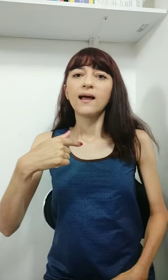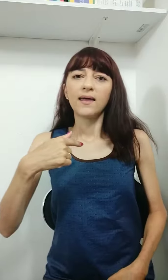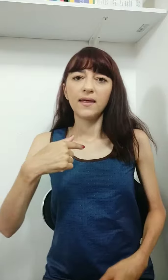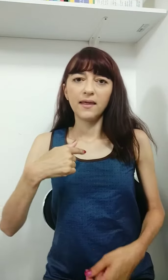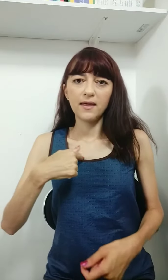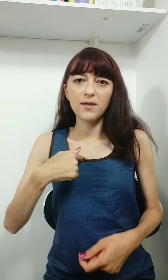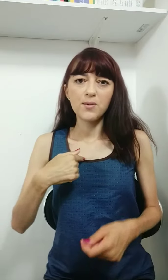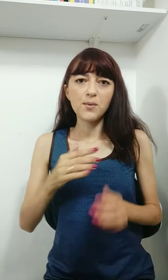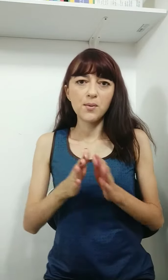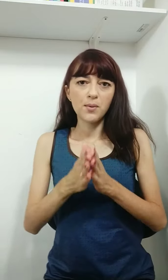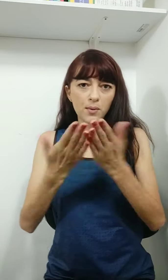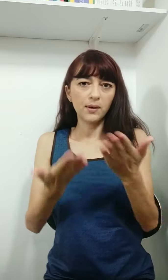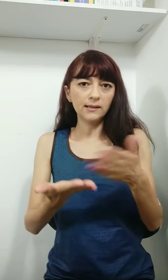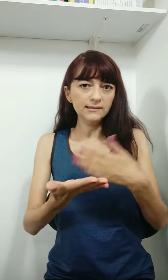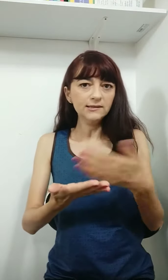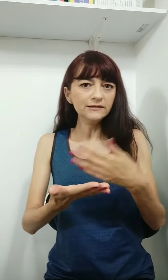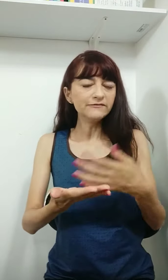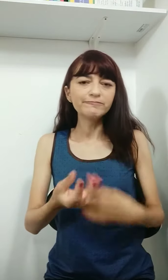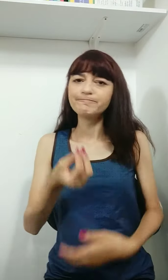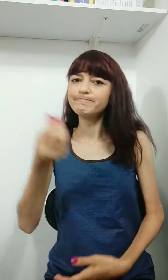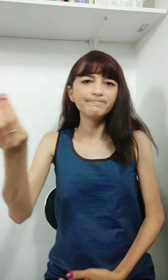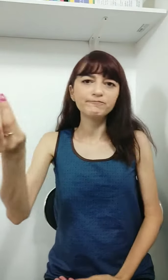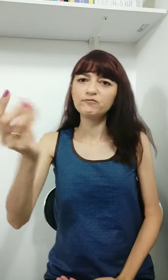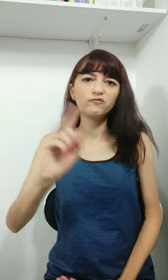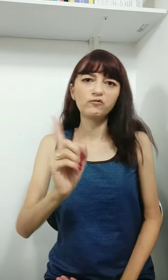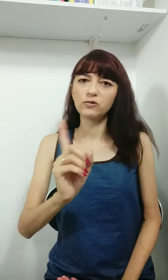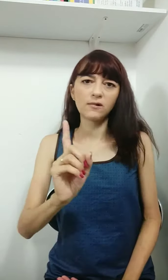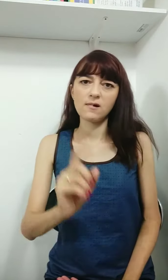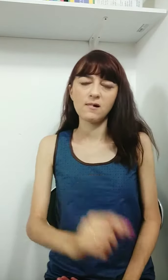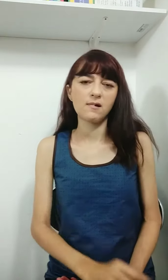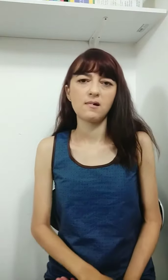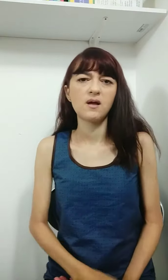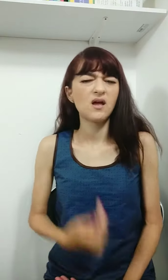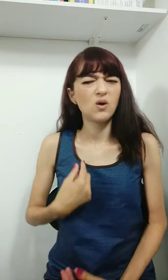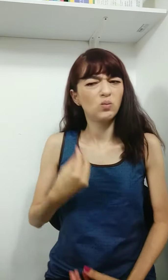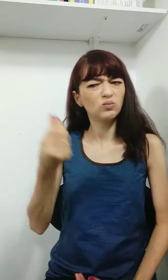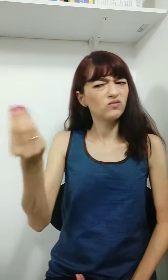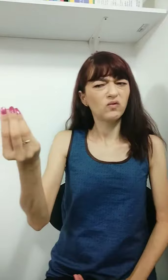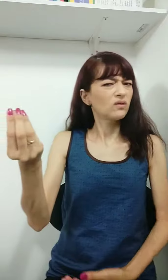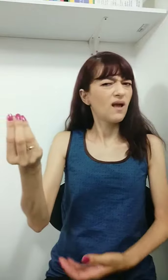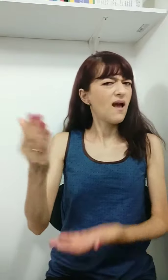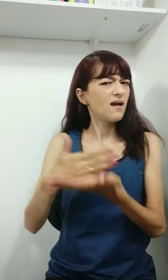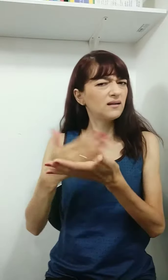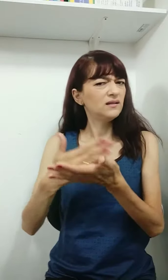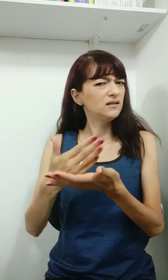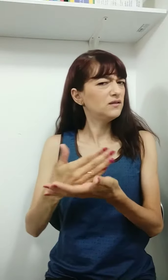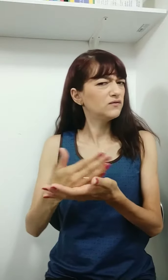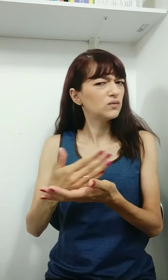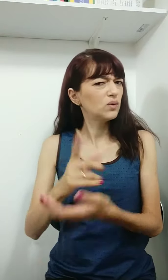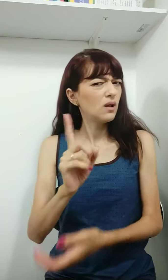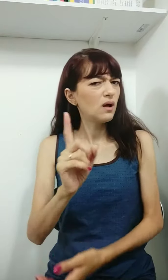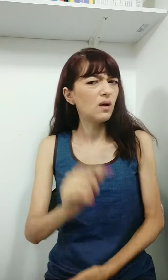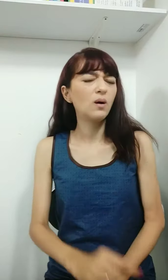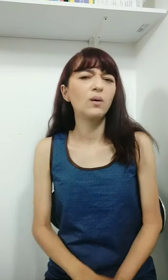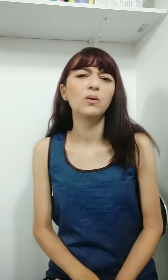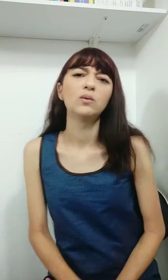Olhem só. Às vezes eu tô ali, né? Não vou entregar aquele livro. Não, eu não vou entregar esse livro, não.